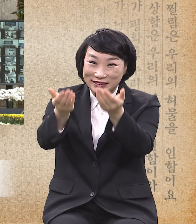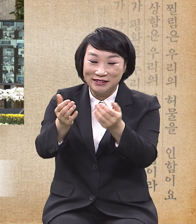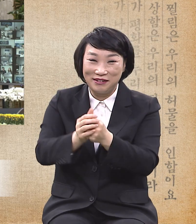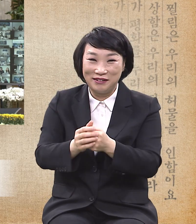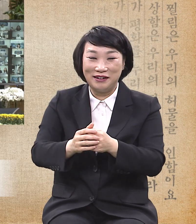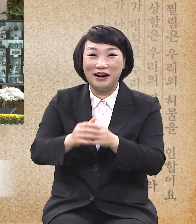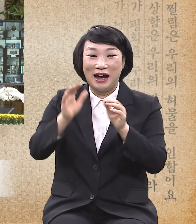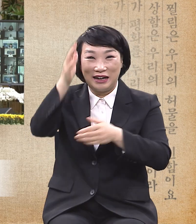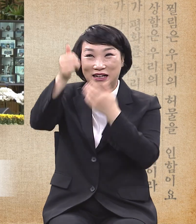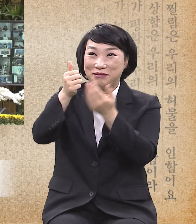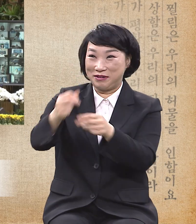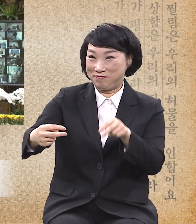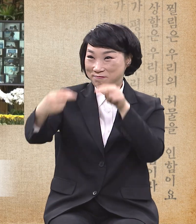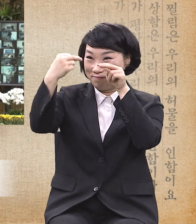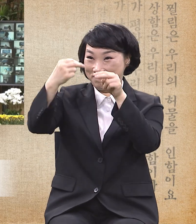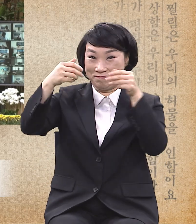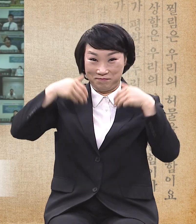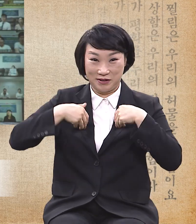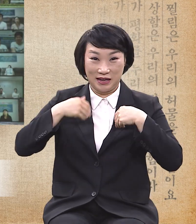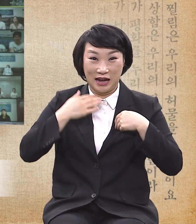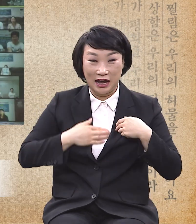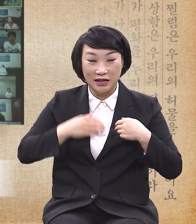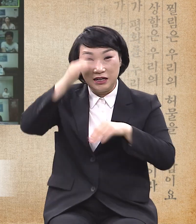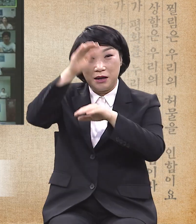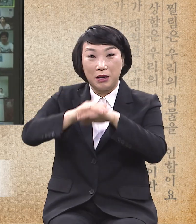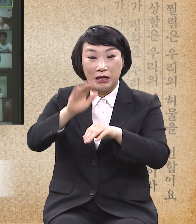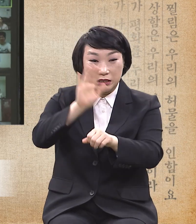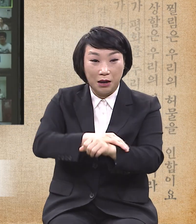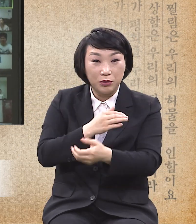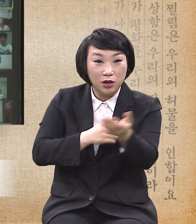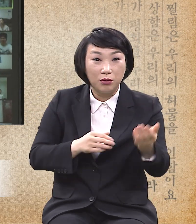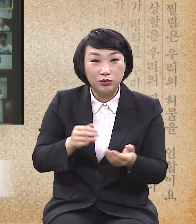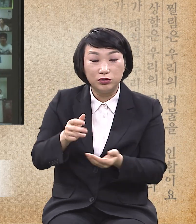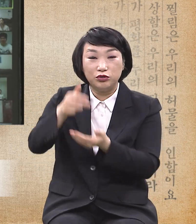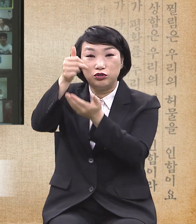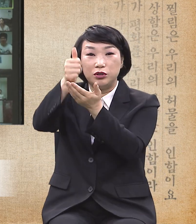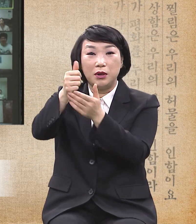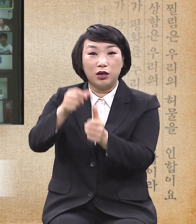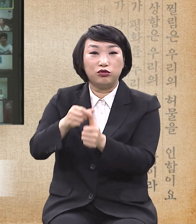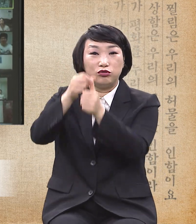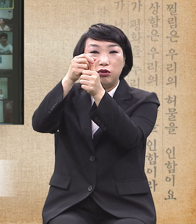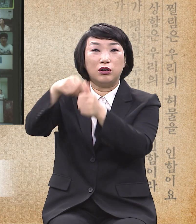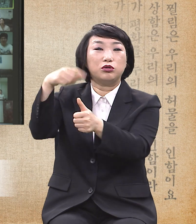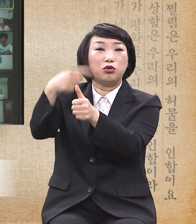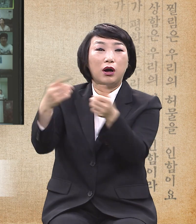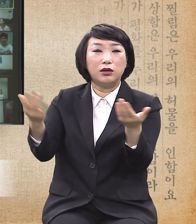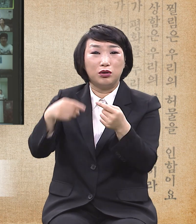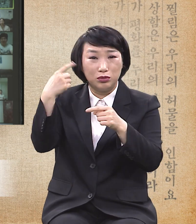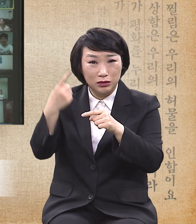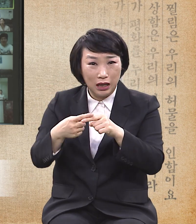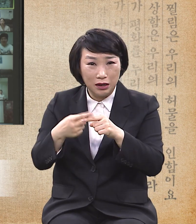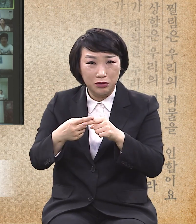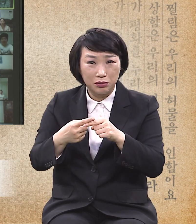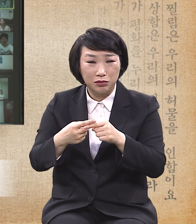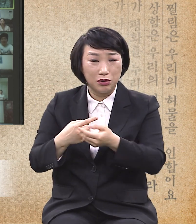드림바 되라 이 말이요. 여러분 예배 잘못 드리는 거 주님 구원의 주님 조롱하는 거예요. 그거 무시하는